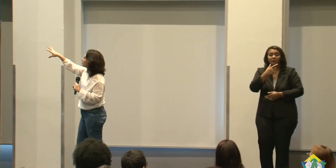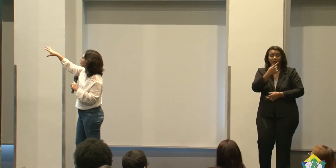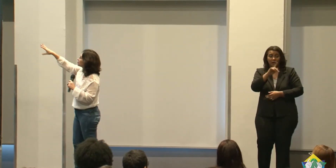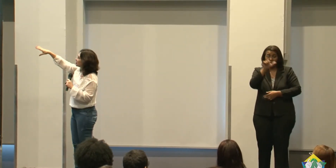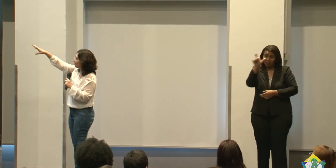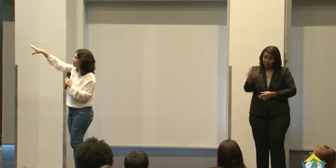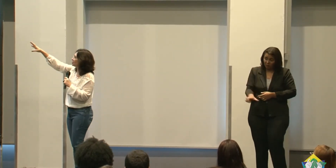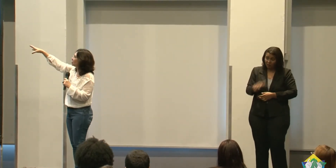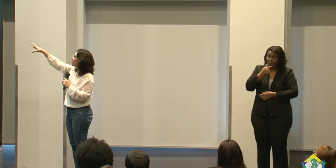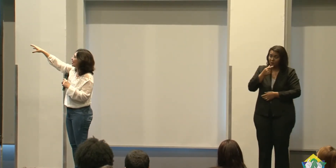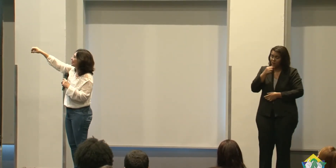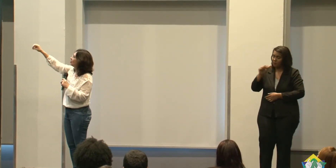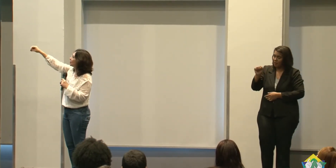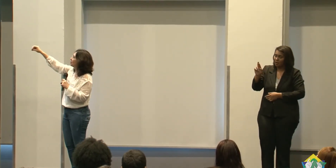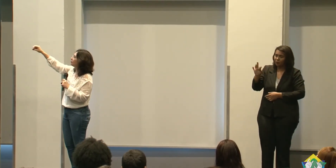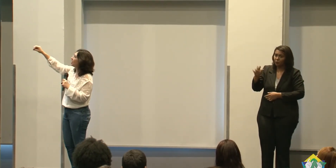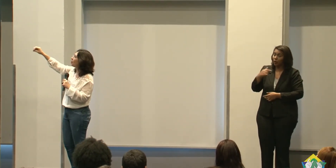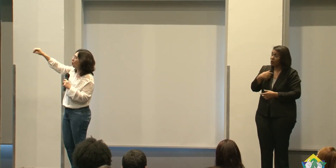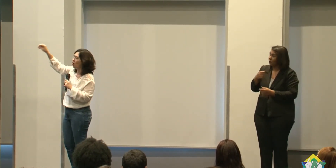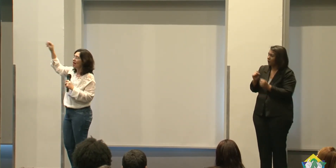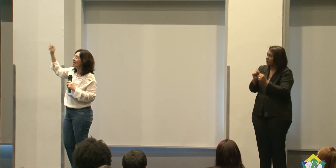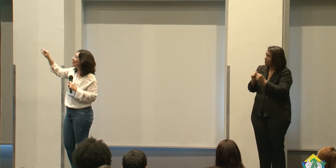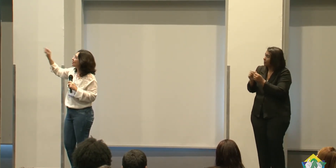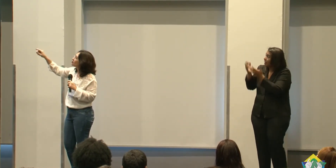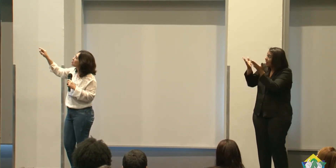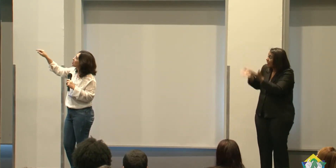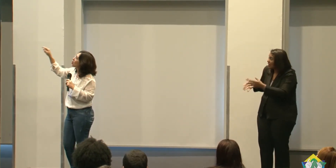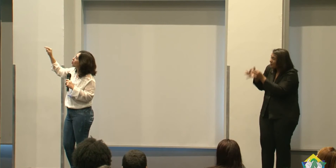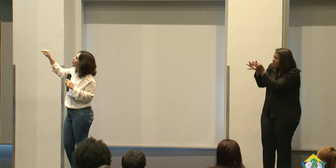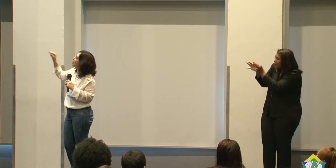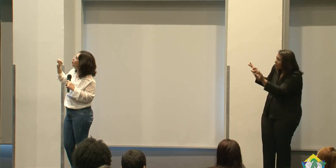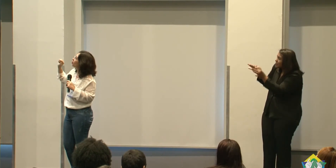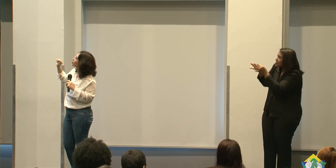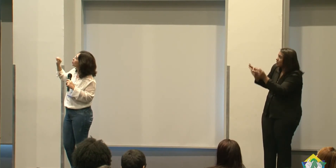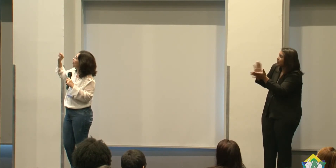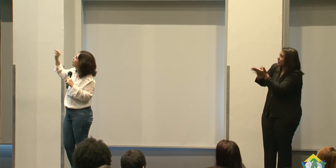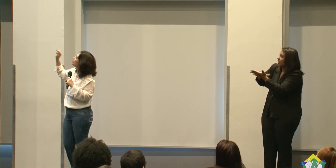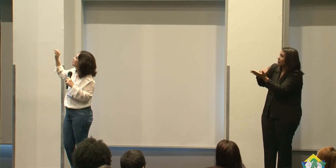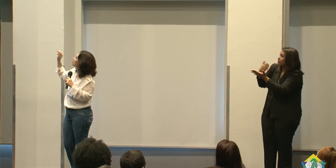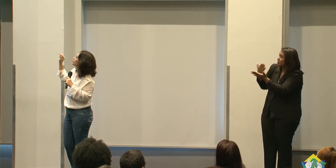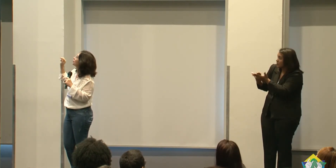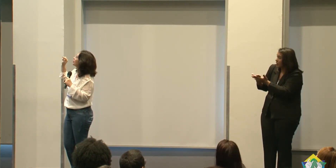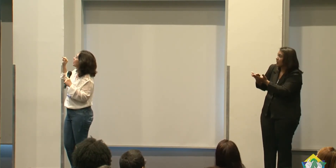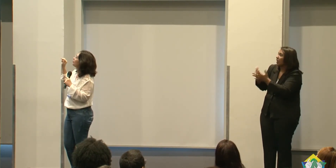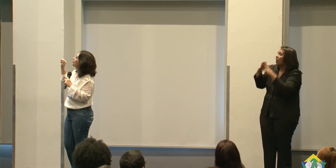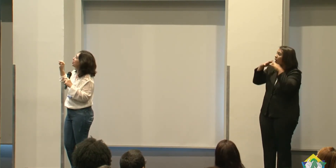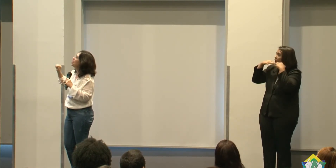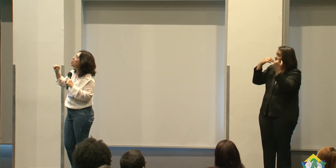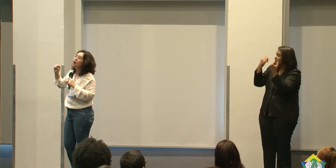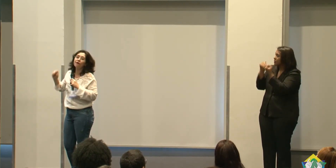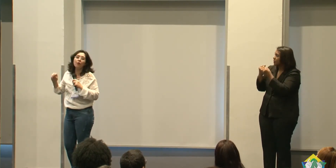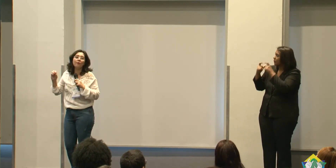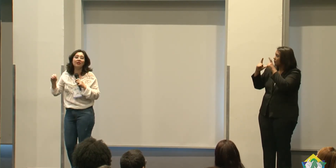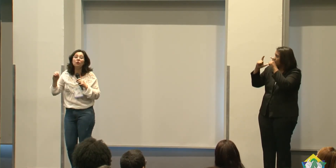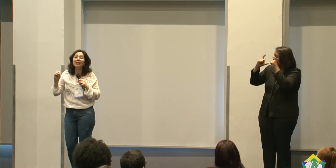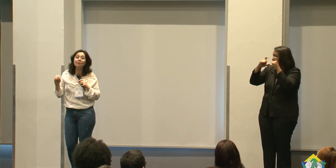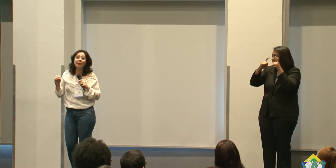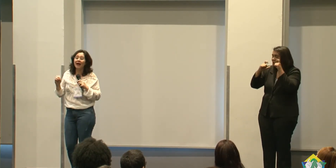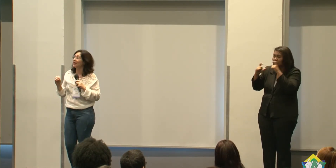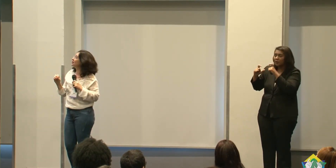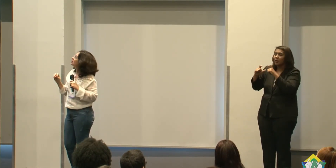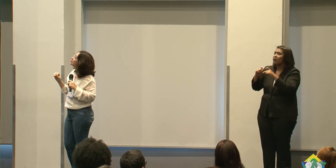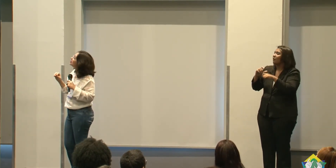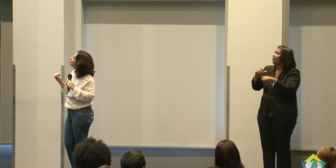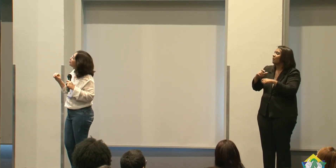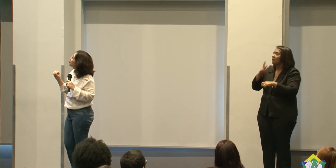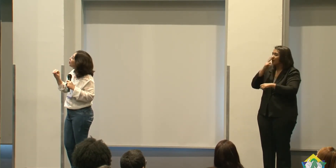questão de de ler aqui o que ele falou. Traduzir o conteúdo da oficina de fotografia foi um momento